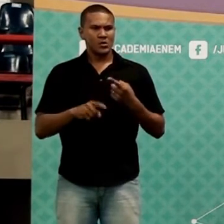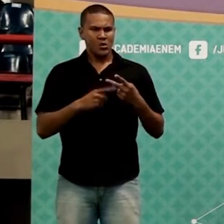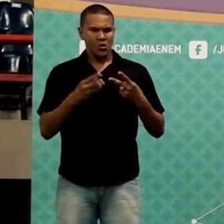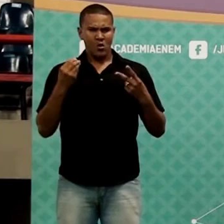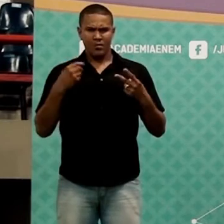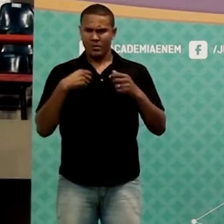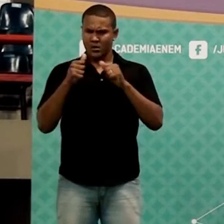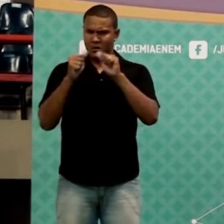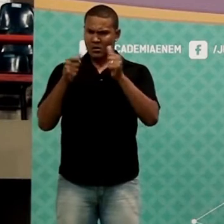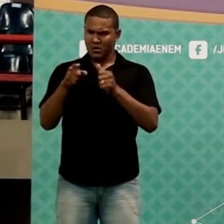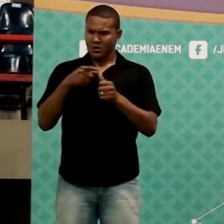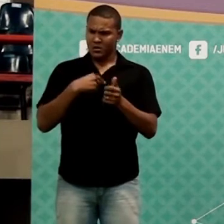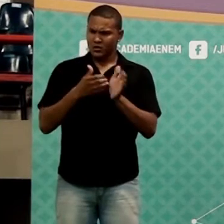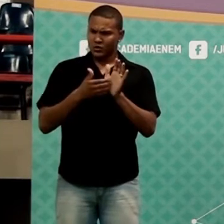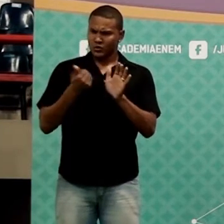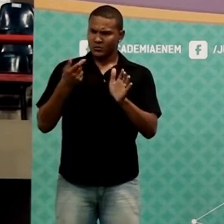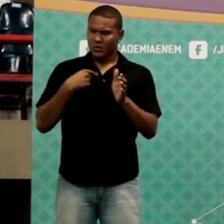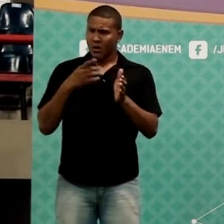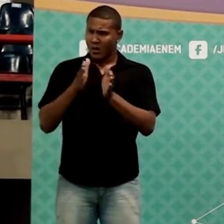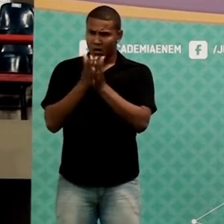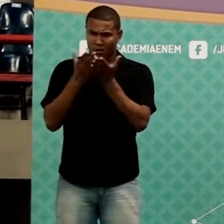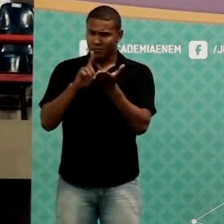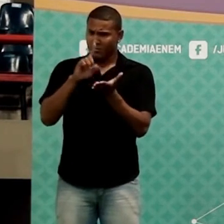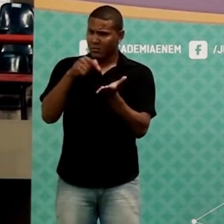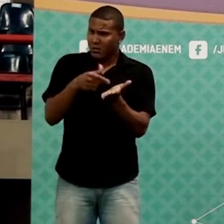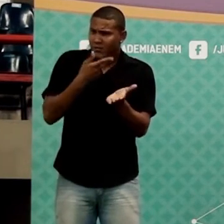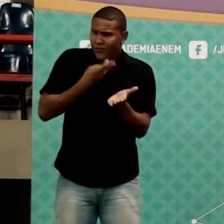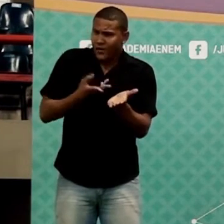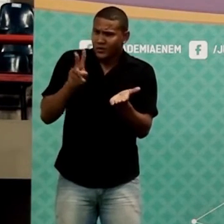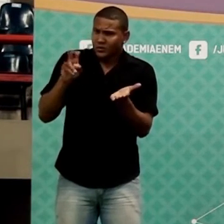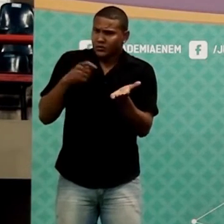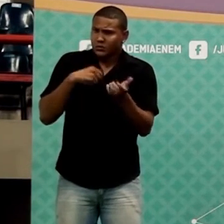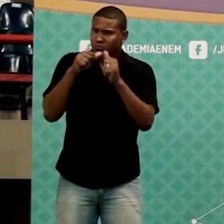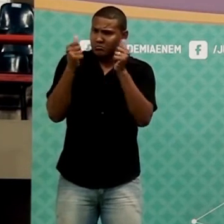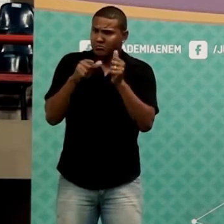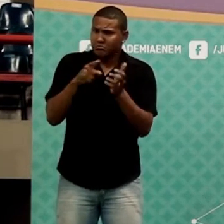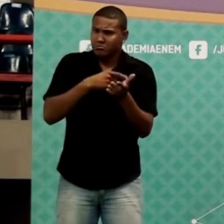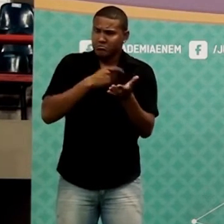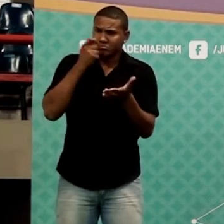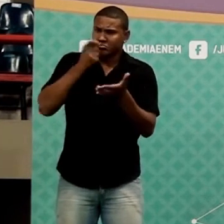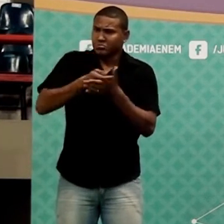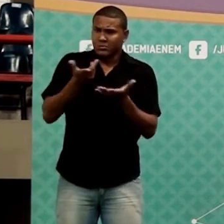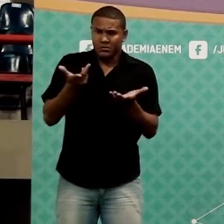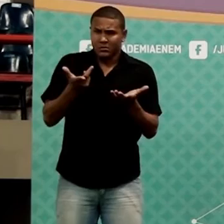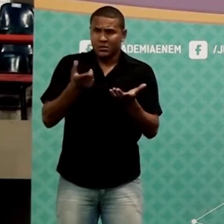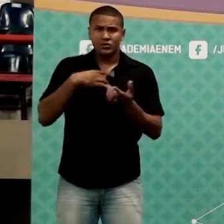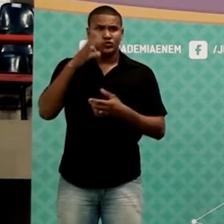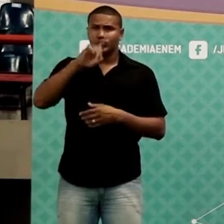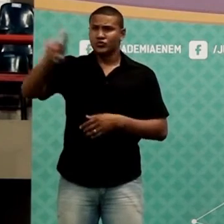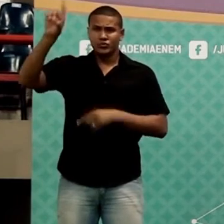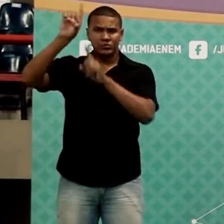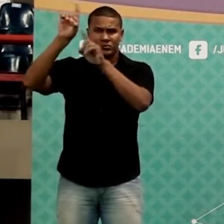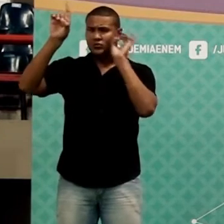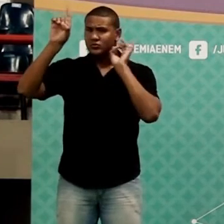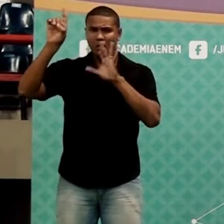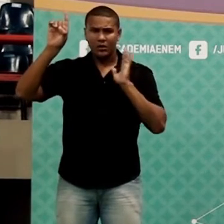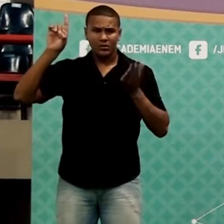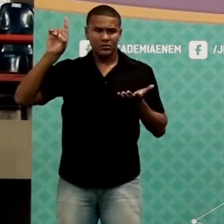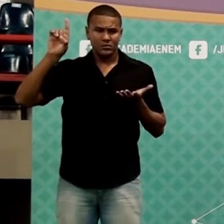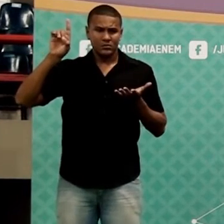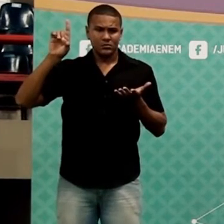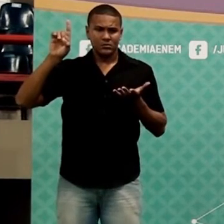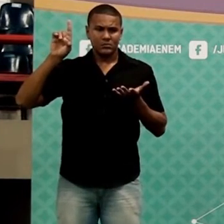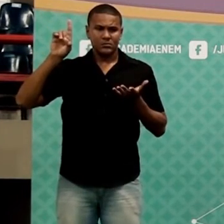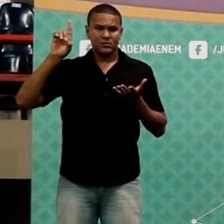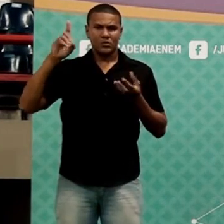tira o pecado, se na Bíblia vem dizendo da condenação dos objetos? Só existe Deus e só.